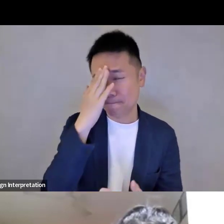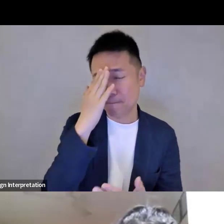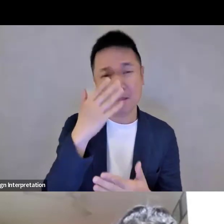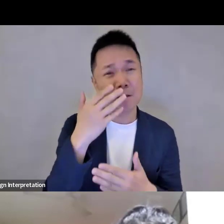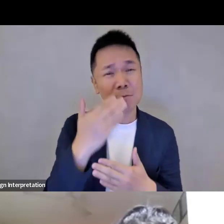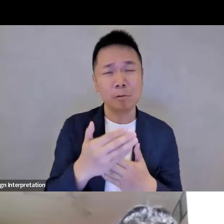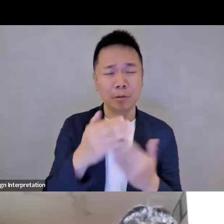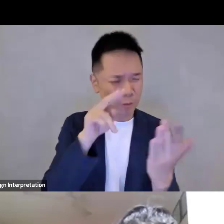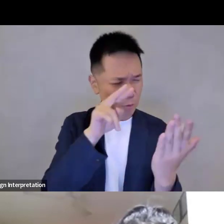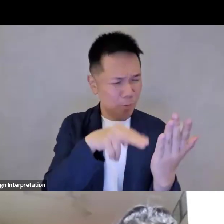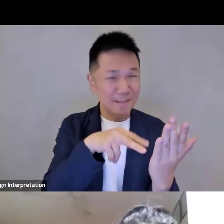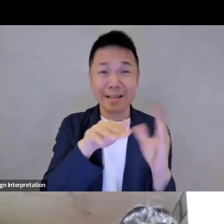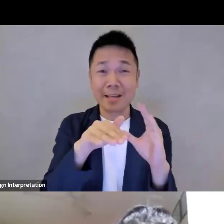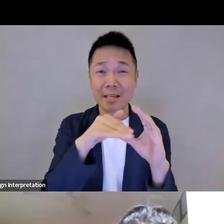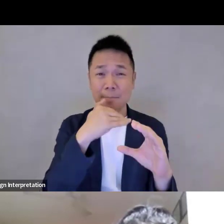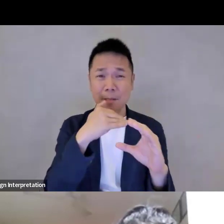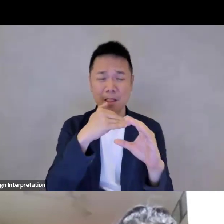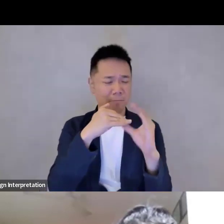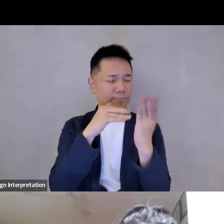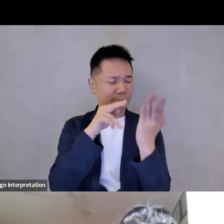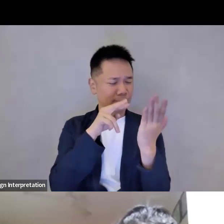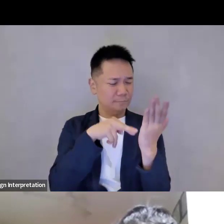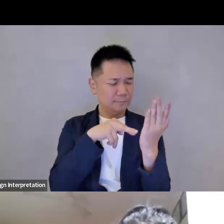来去描述，